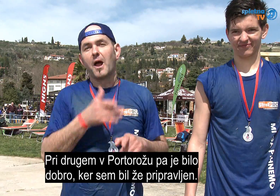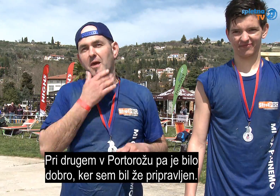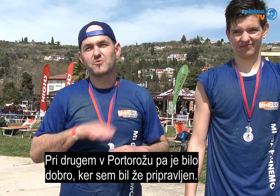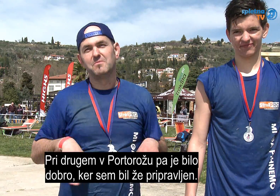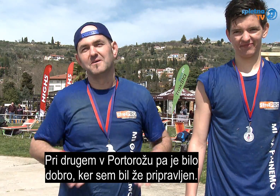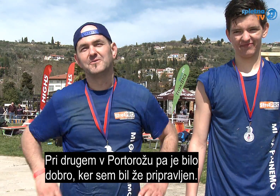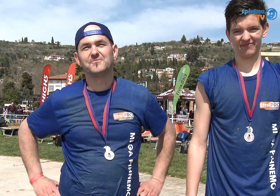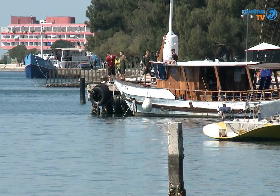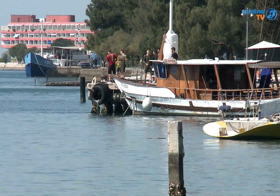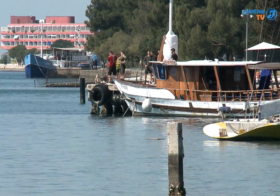našem urbanem.